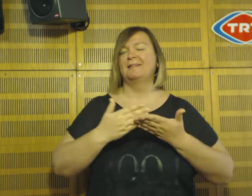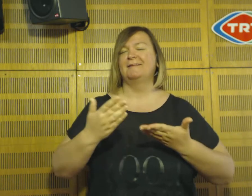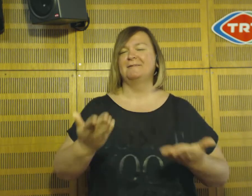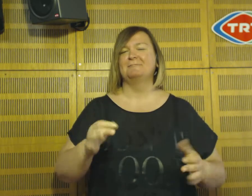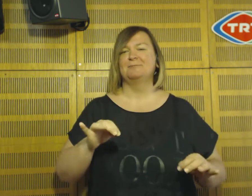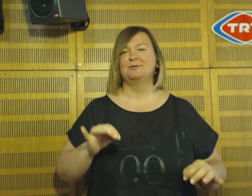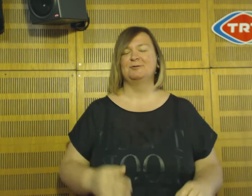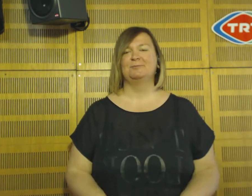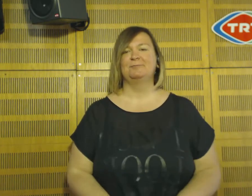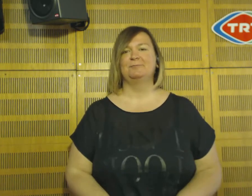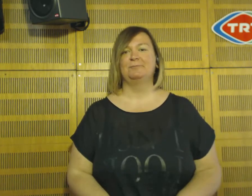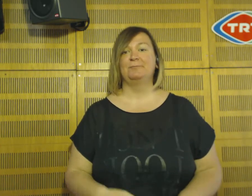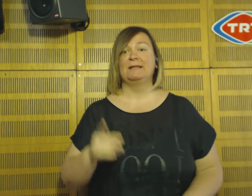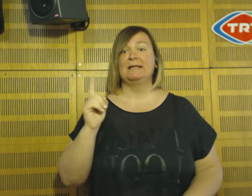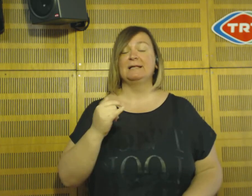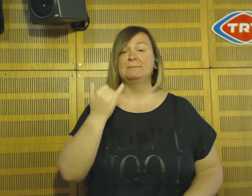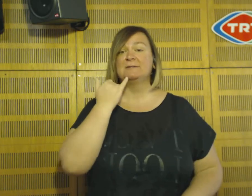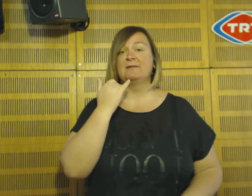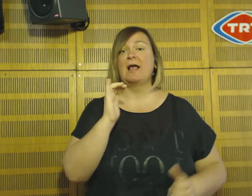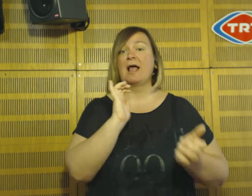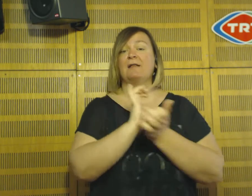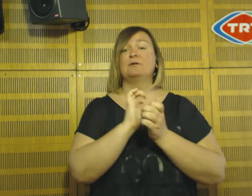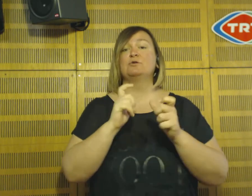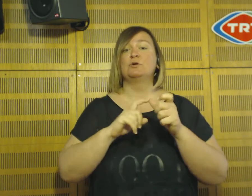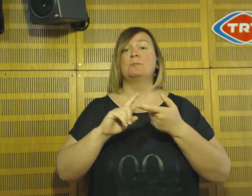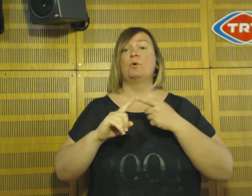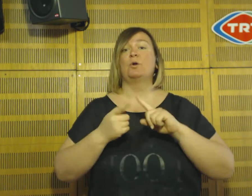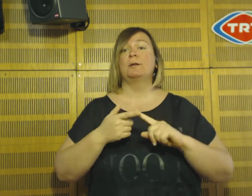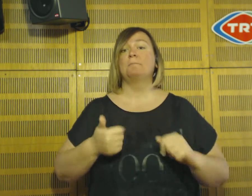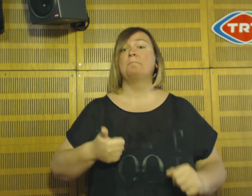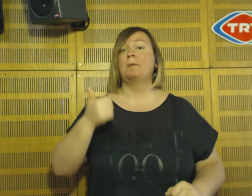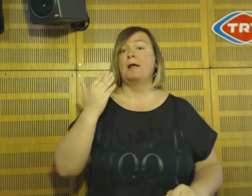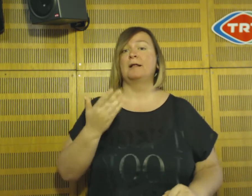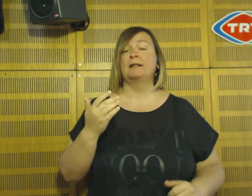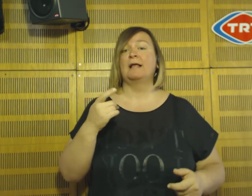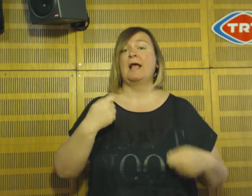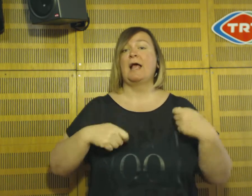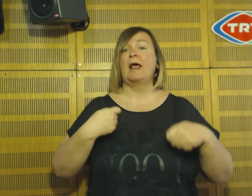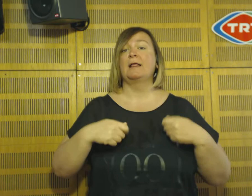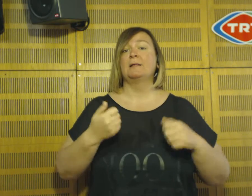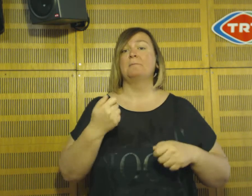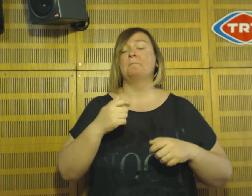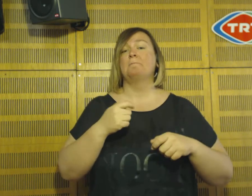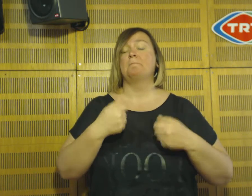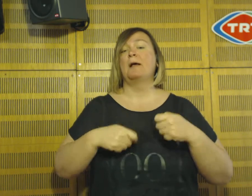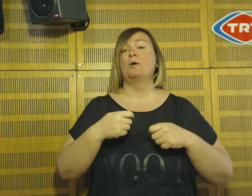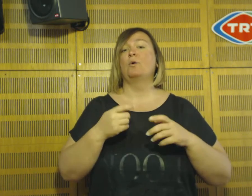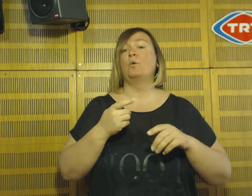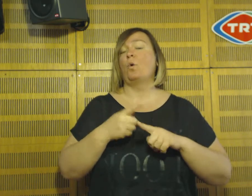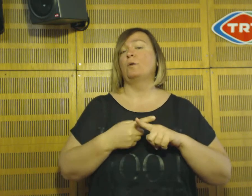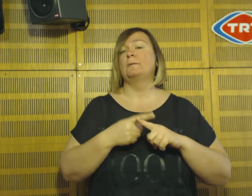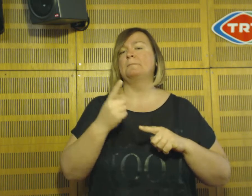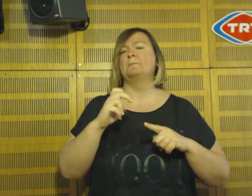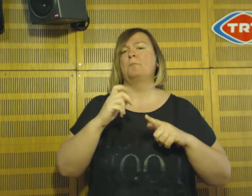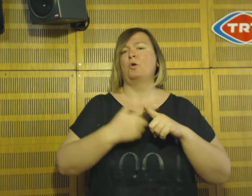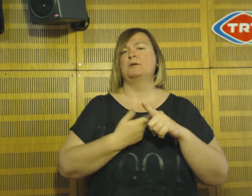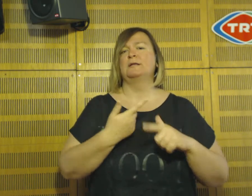bugün de. İlk konumuz Aile ve Sosyal Politikalar Bakanlığı ve Garanti Bankası'nın ortaklaşa yürüttüğü bir proje. İşe